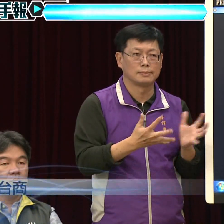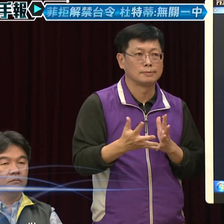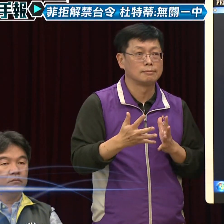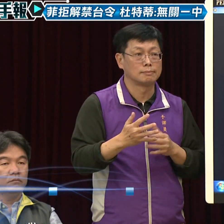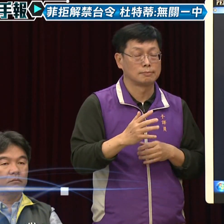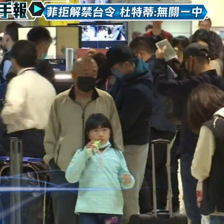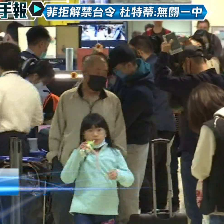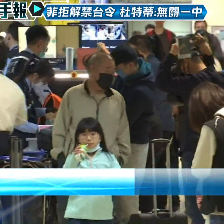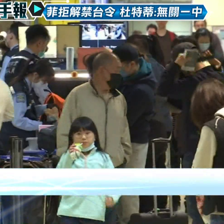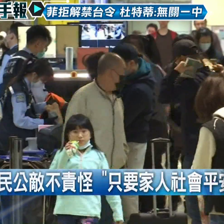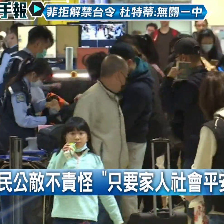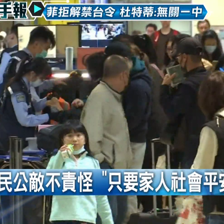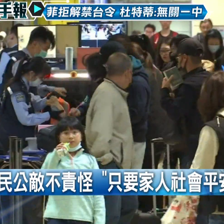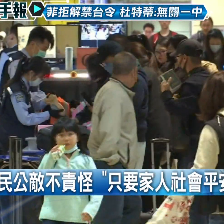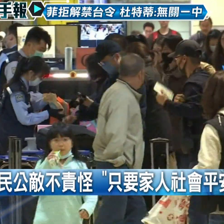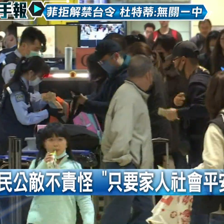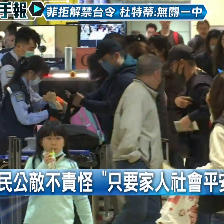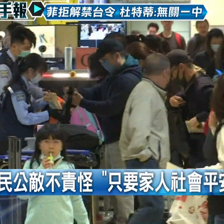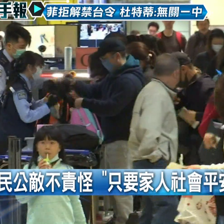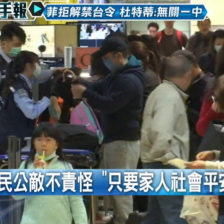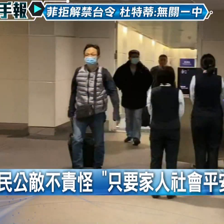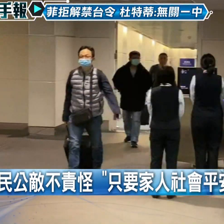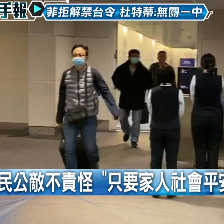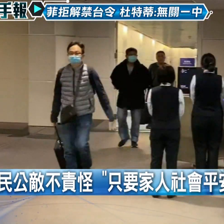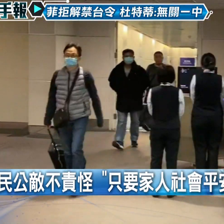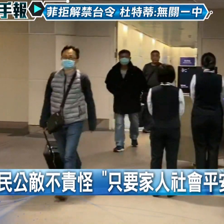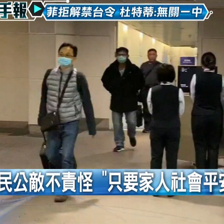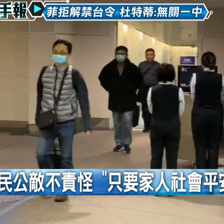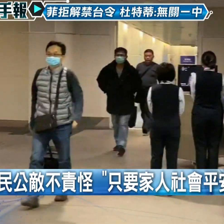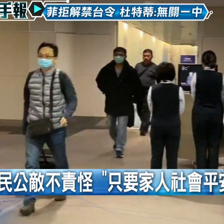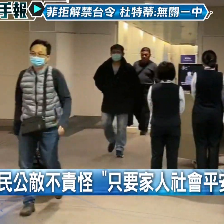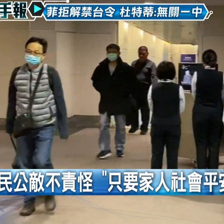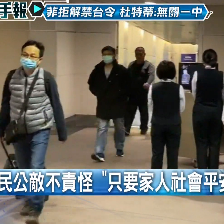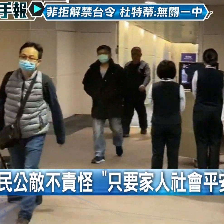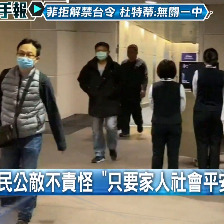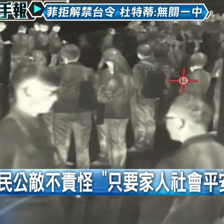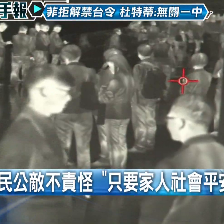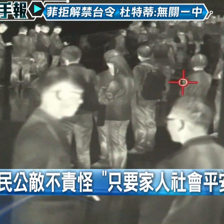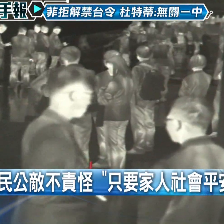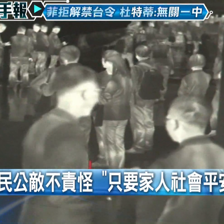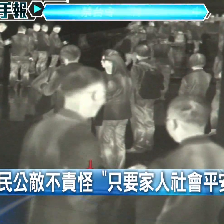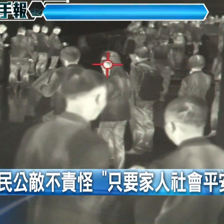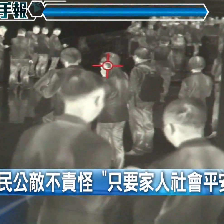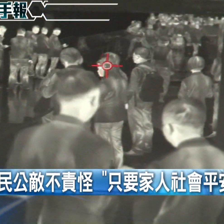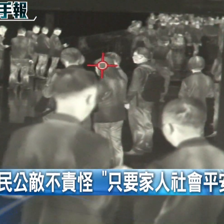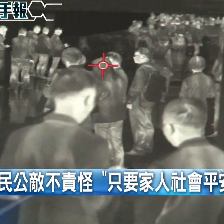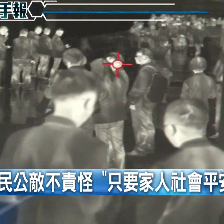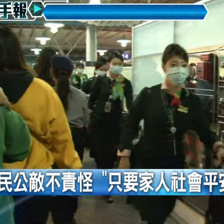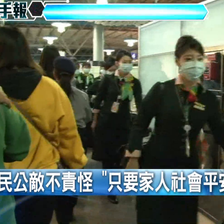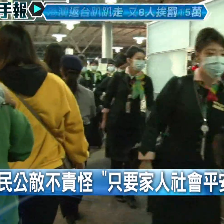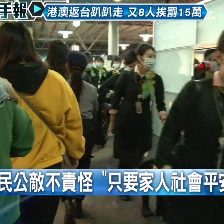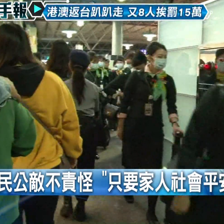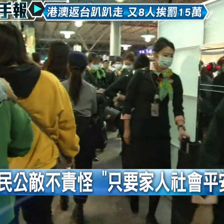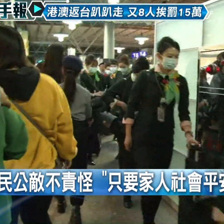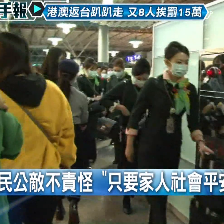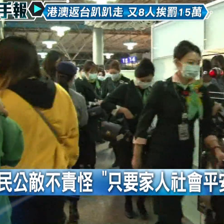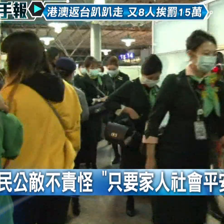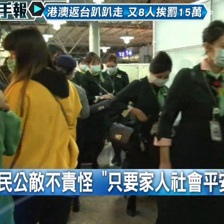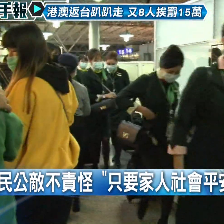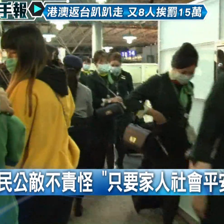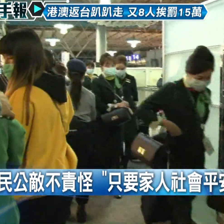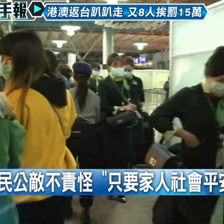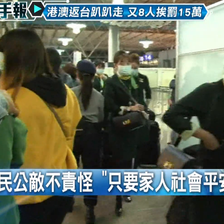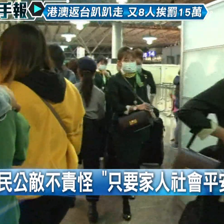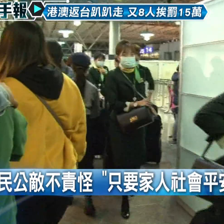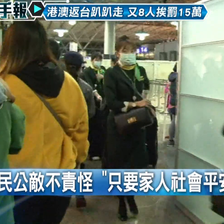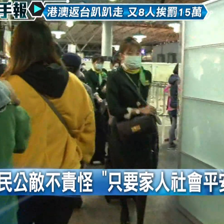间成为全民公敌，他不责怪，吞下所有酸楚，只要周遭亲友和社会平安。幸好有家人支持，有医护人员细